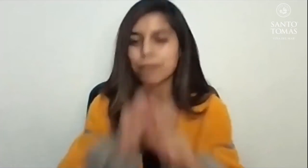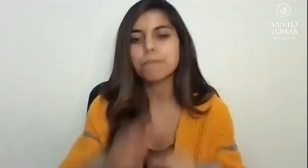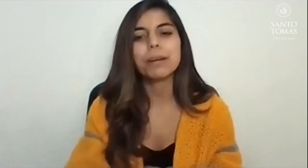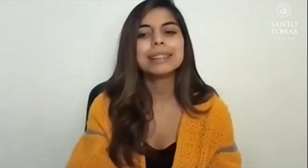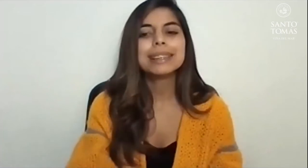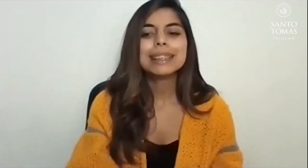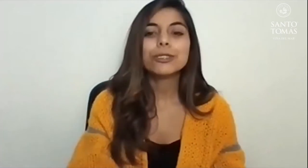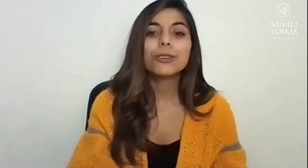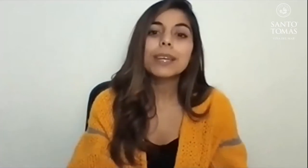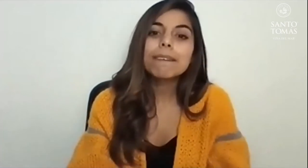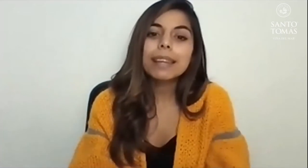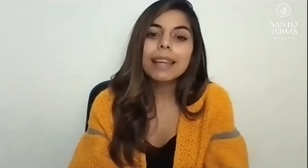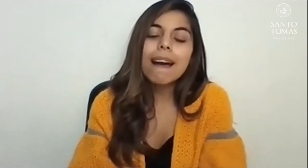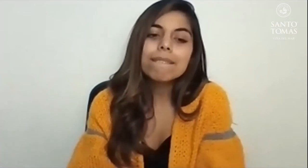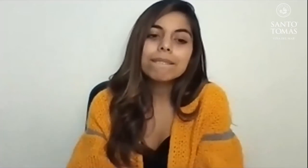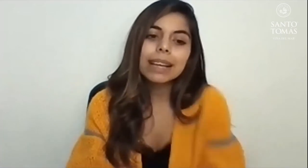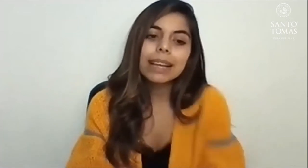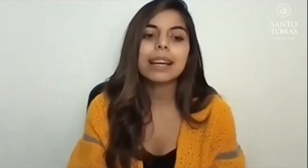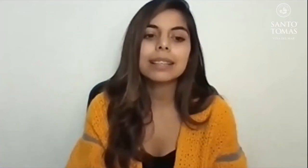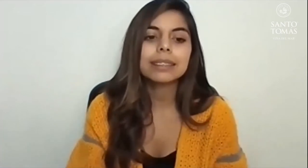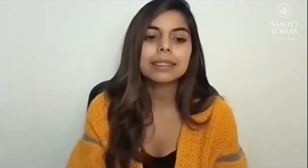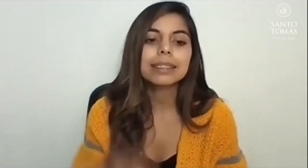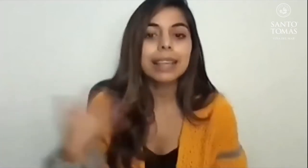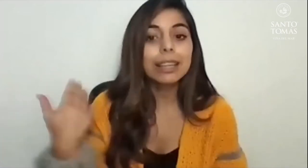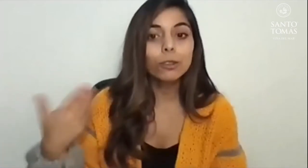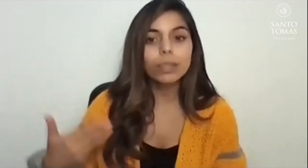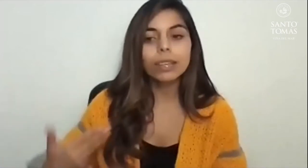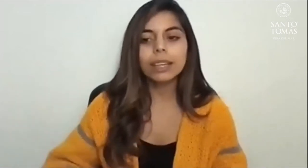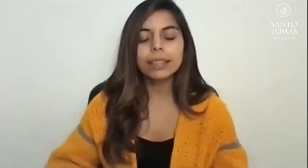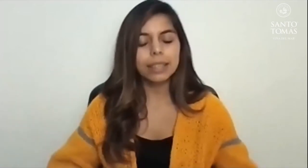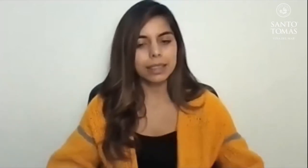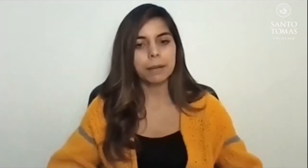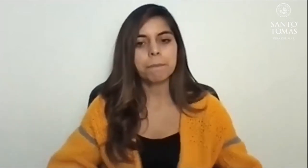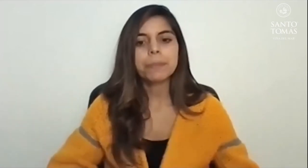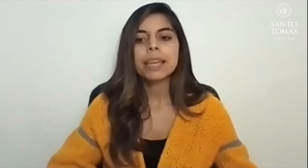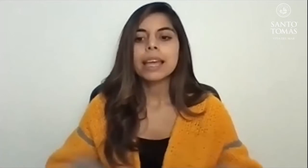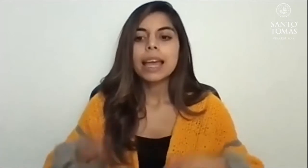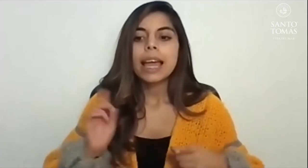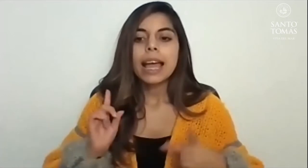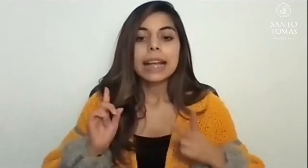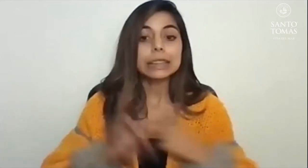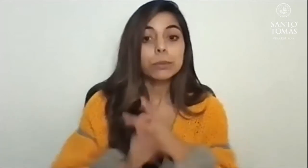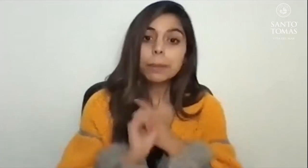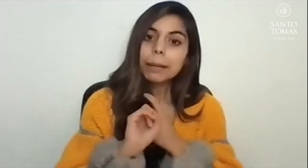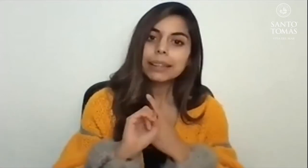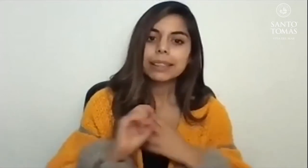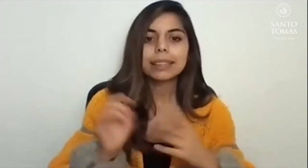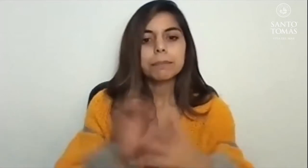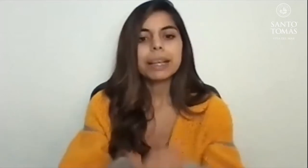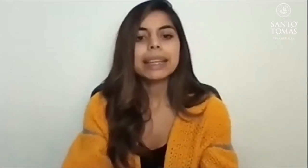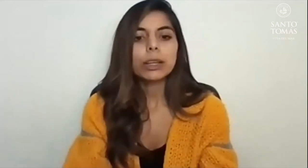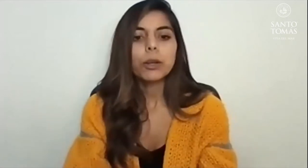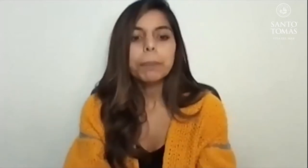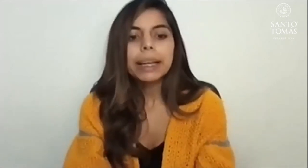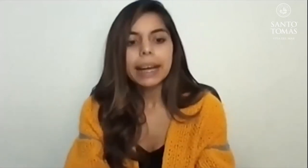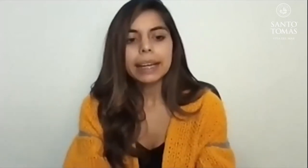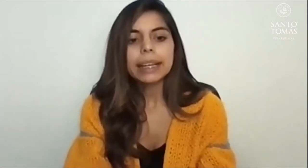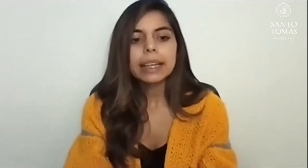trampa, sino que de verdad vayan tratando de entender. La segunda parte que también les quiero explicar es que es